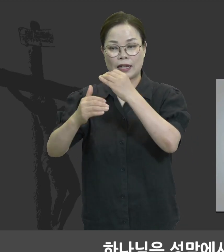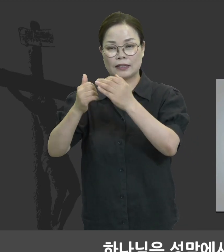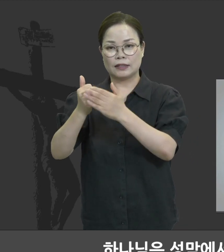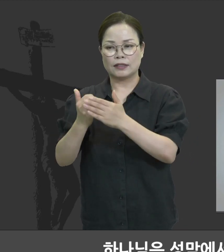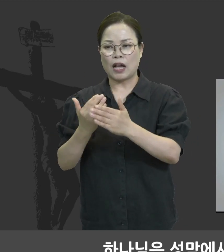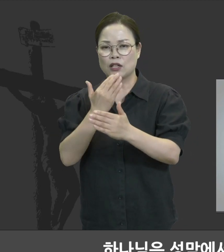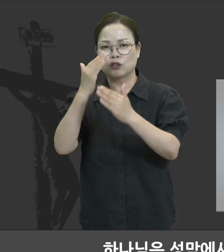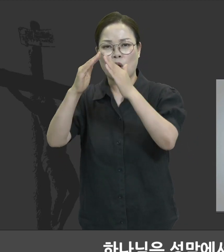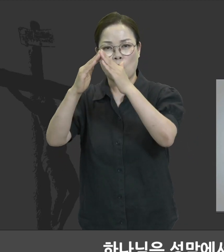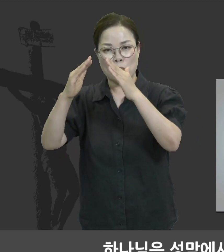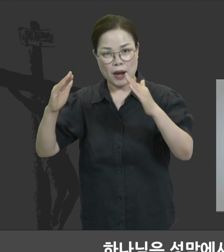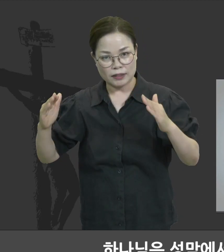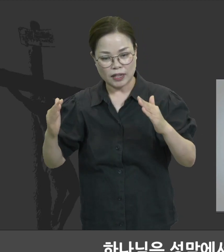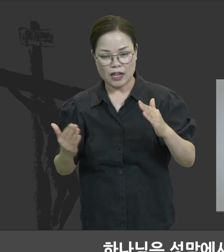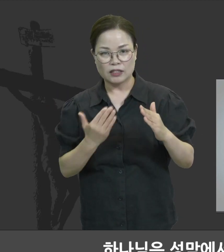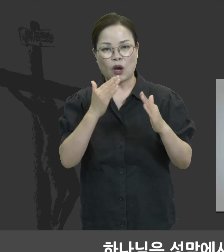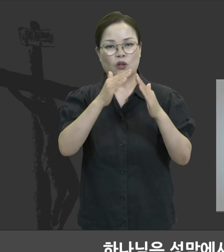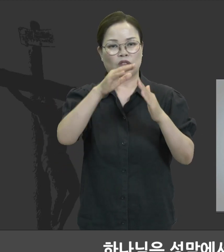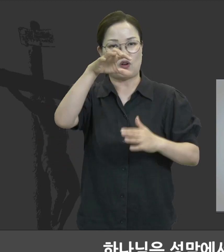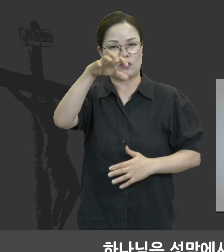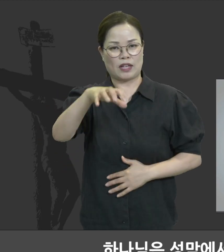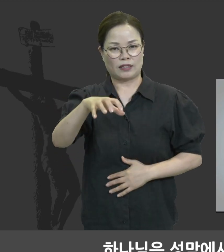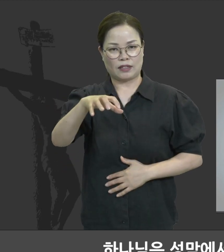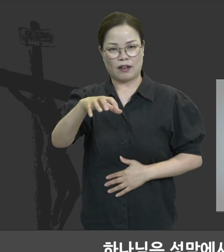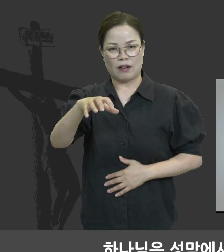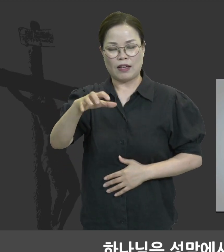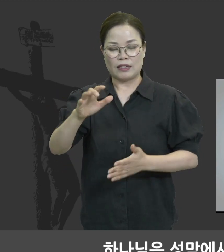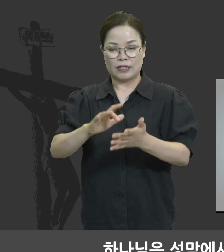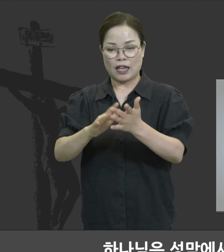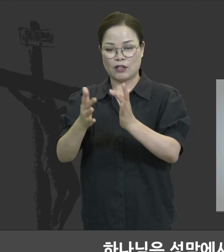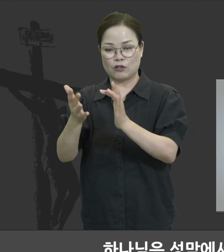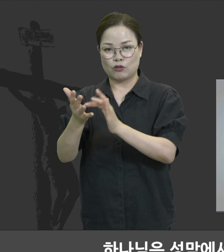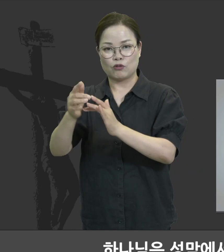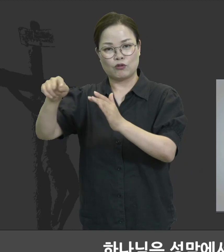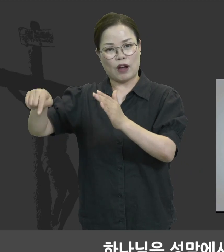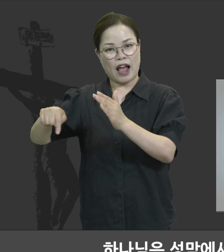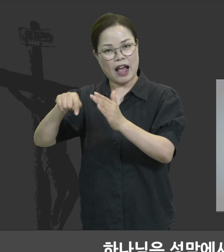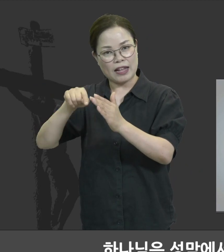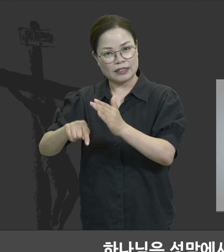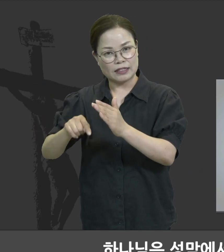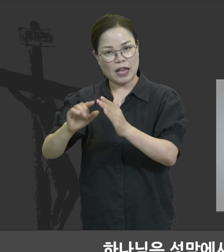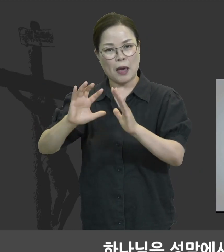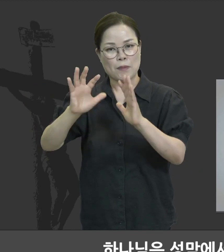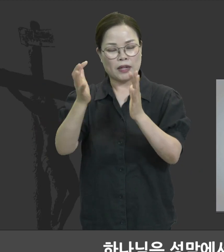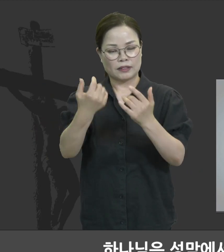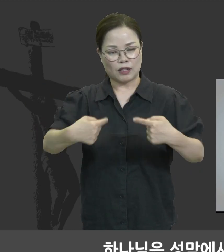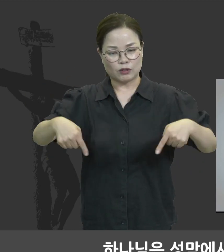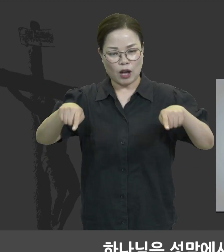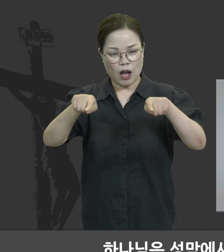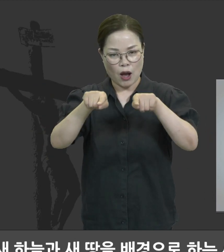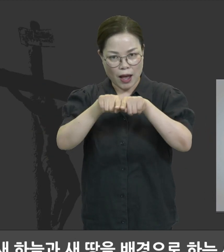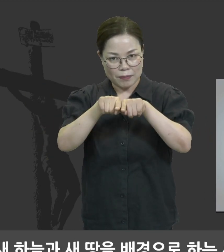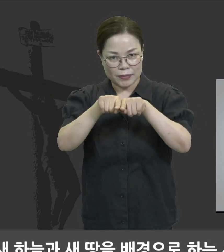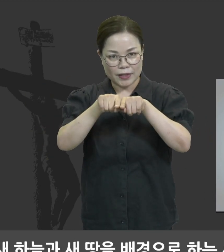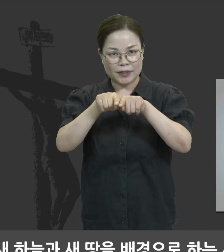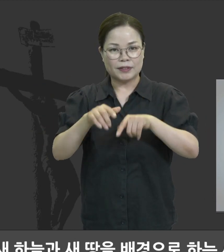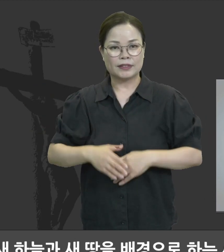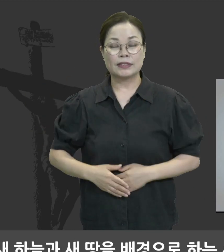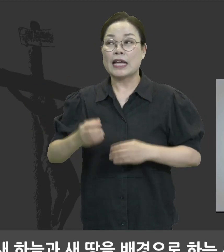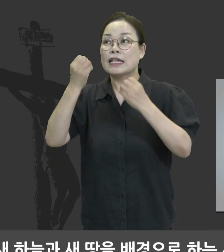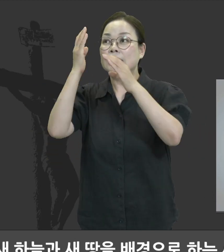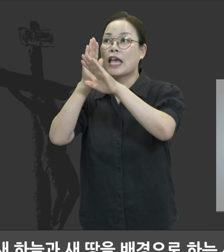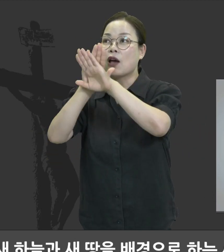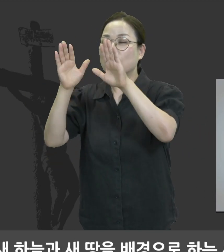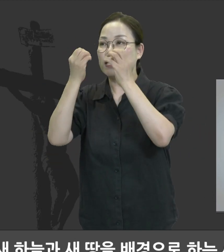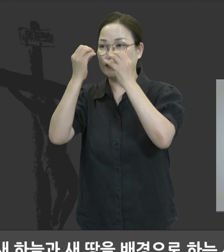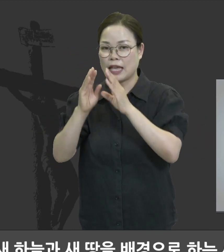하나님은 성막에서 성전에서 그리고 그리스도 안에서 그의 백성과 함께 하셨는데 새